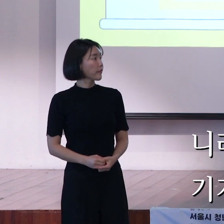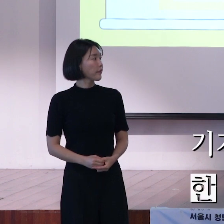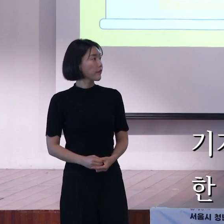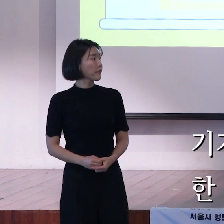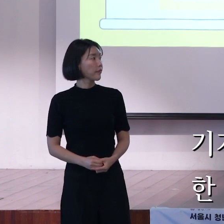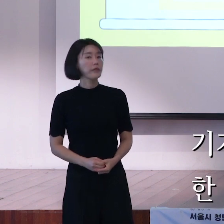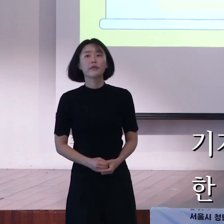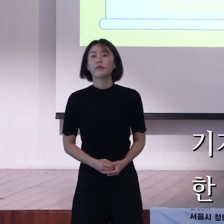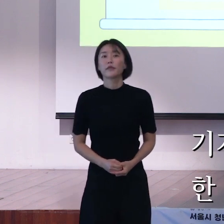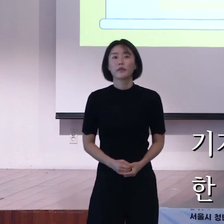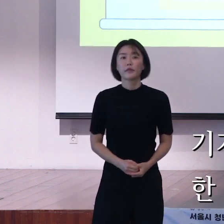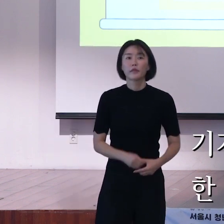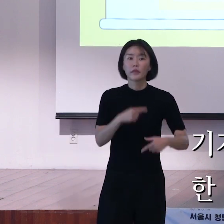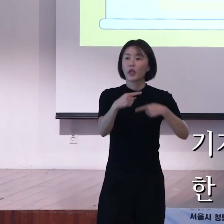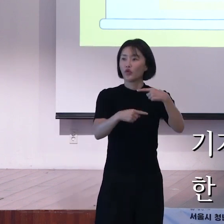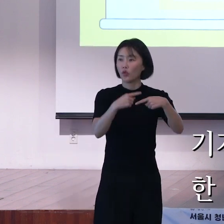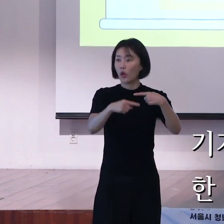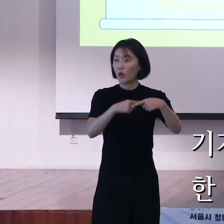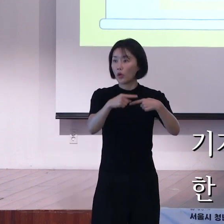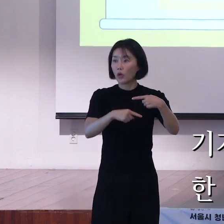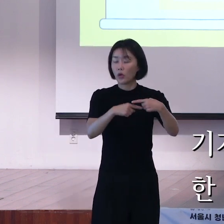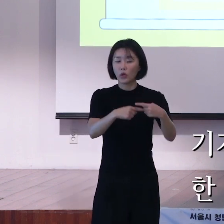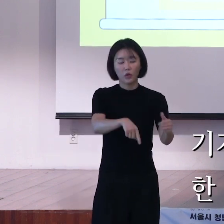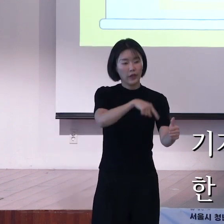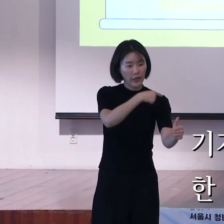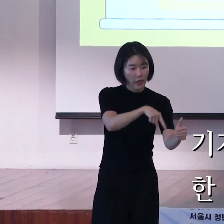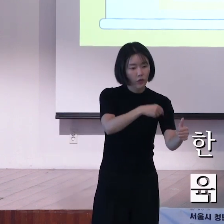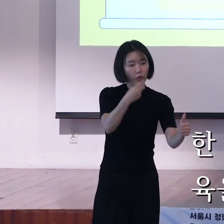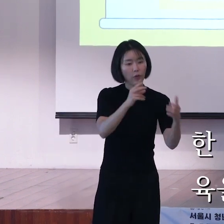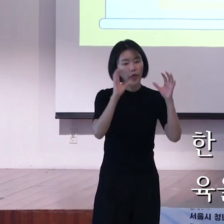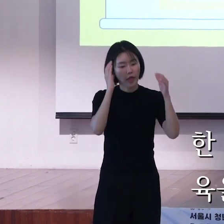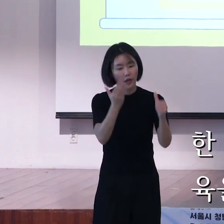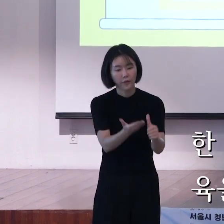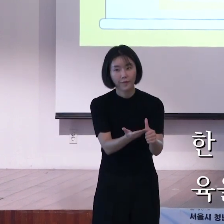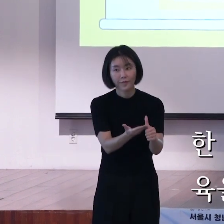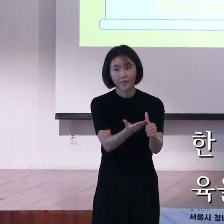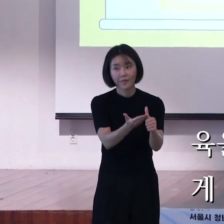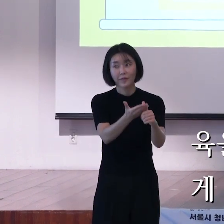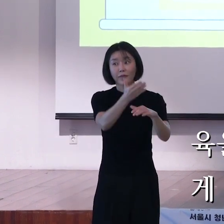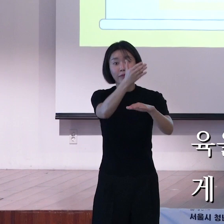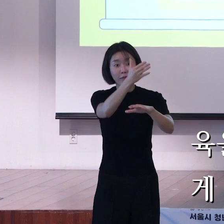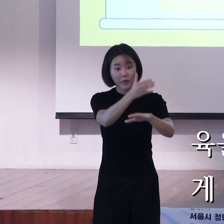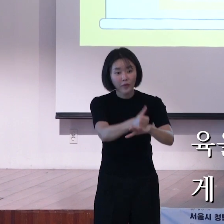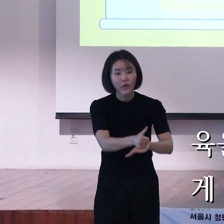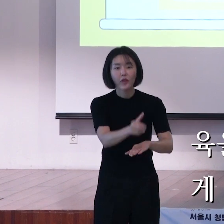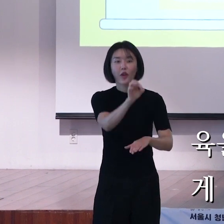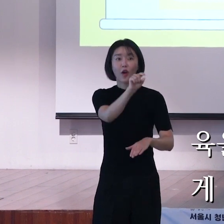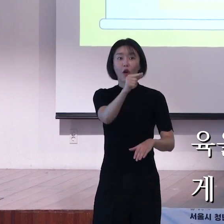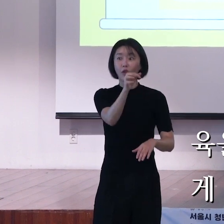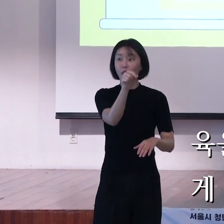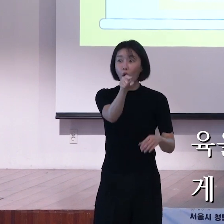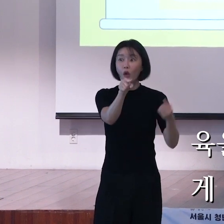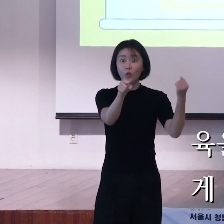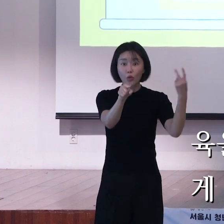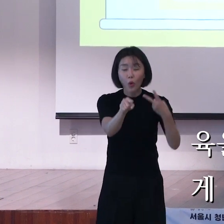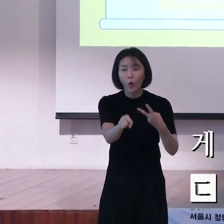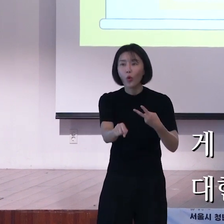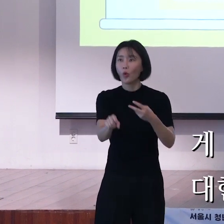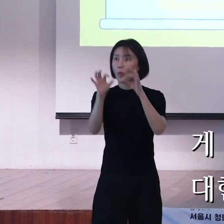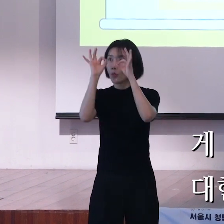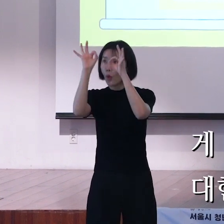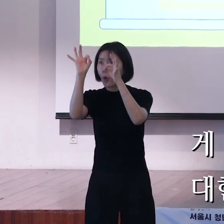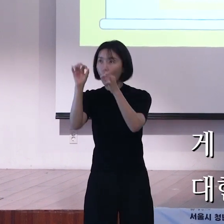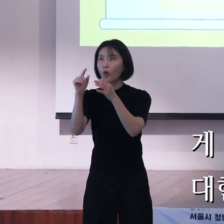수어로 수어로 교육을 하고 양육을 하면서 이 아이들에게 언어 발달, 인지 발달에 대한 걱정은